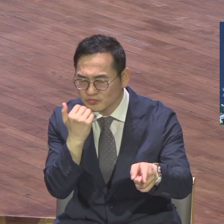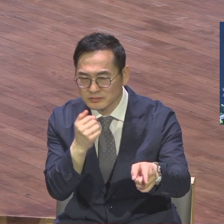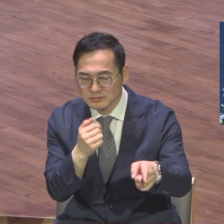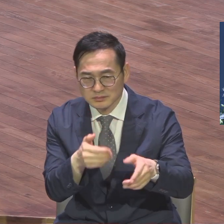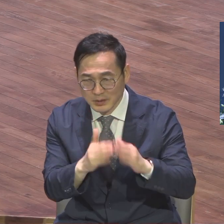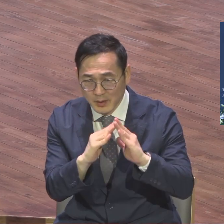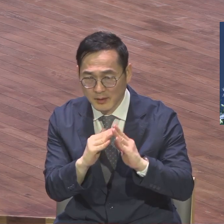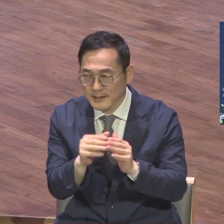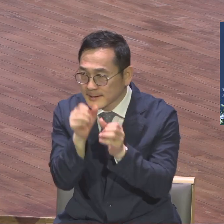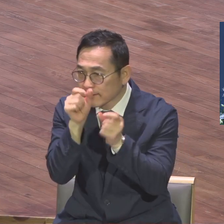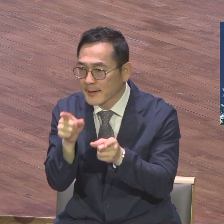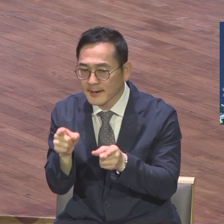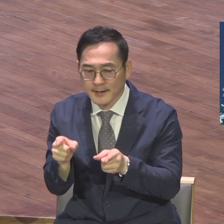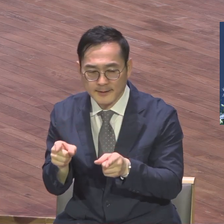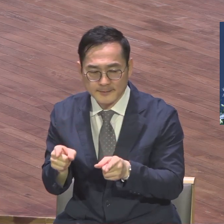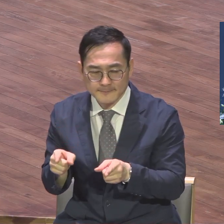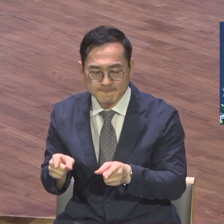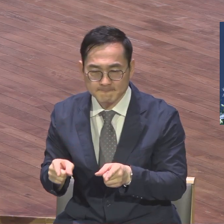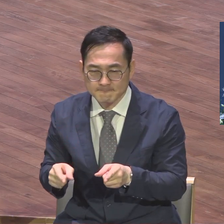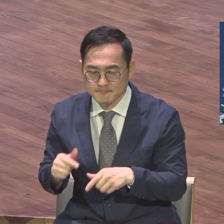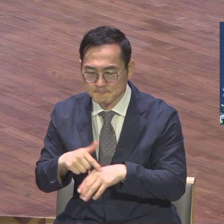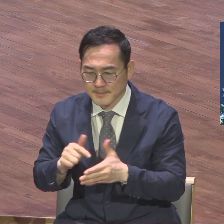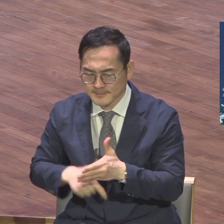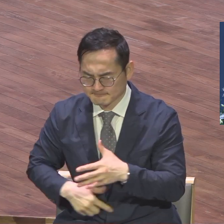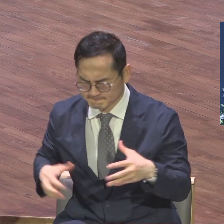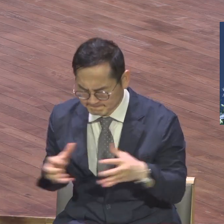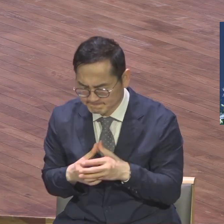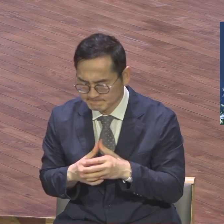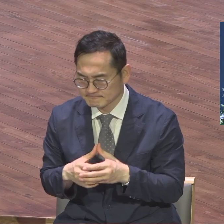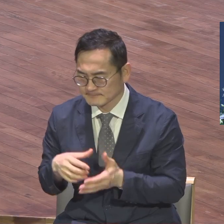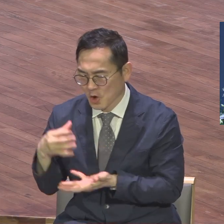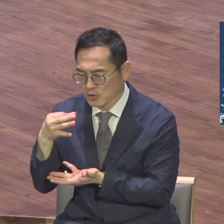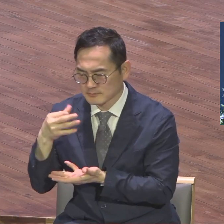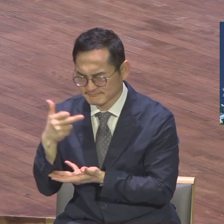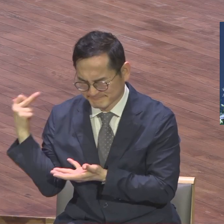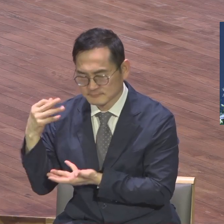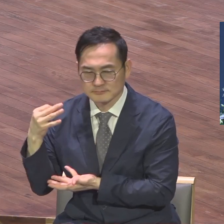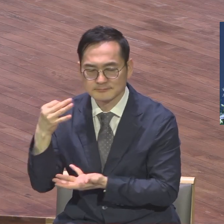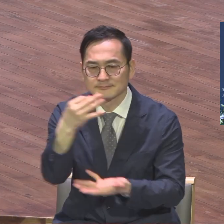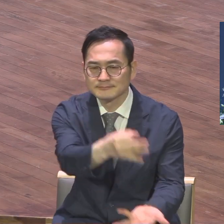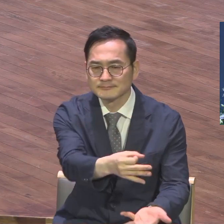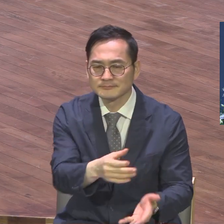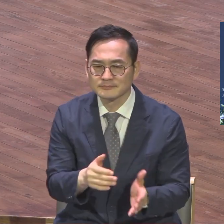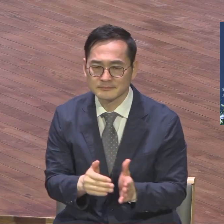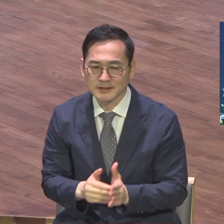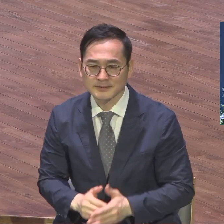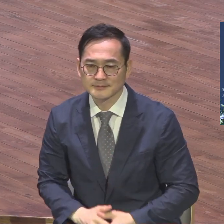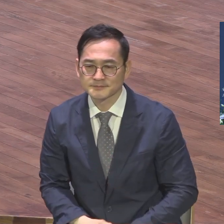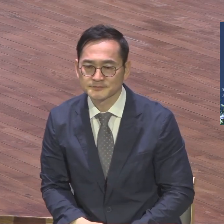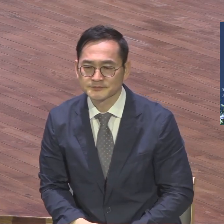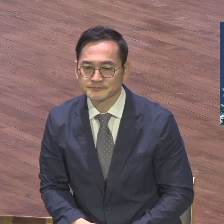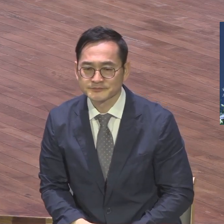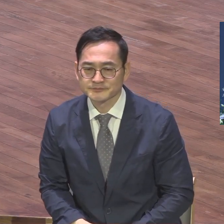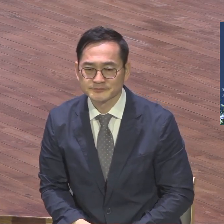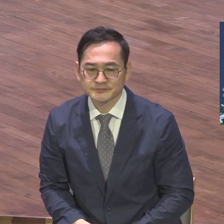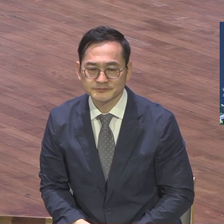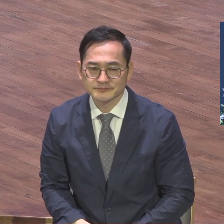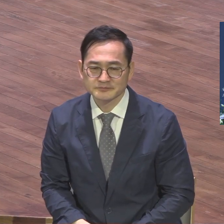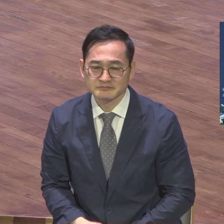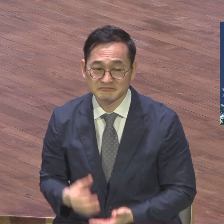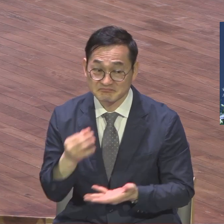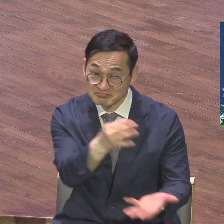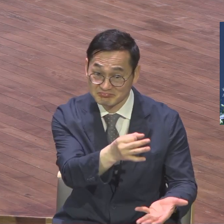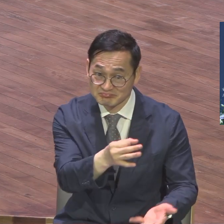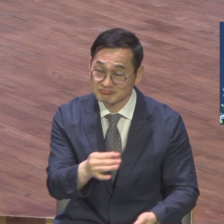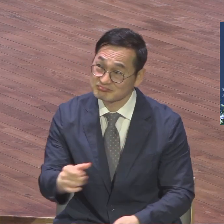그럼 어떻게 해야 되겠어요? 내 중심을 다해서. 하나님은 아시잖아요. 그게 하나님 상급이 있잖아요. 나